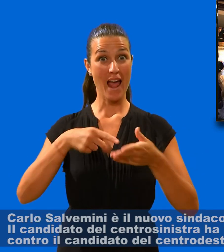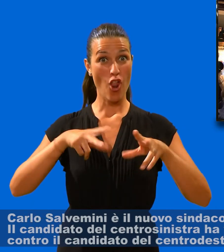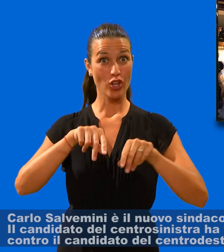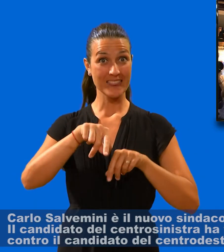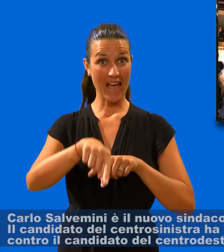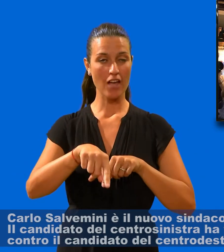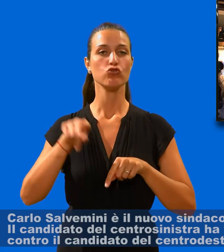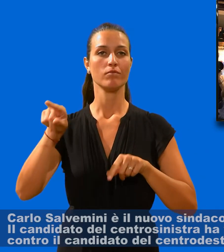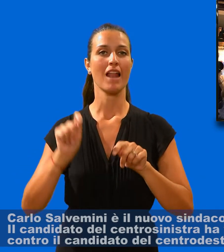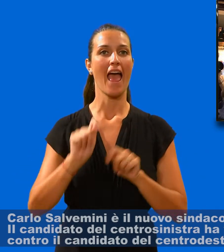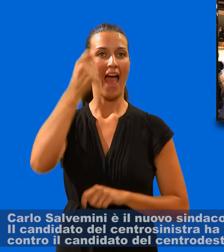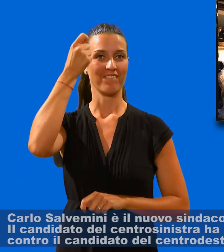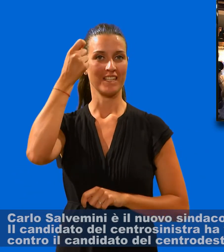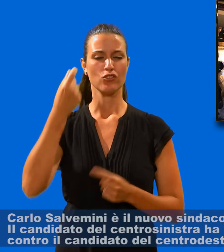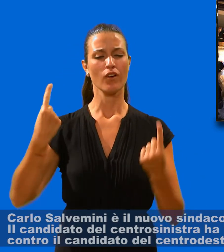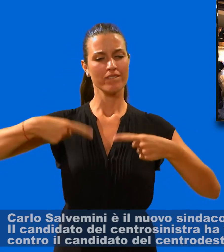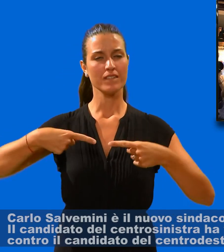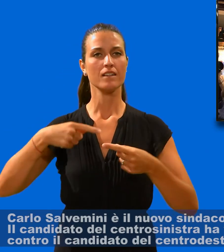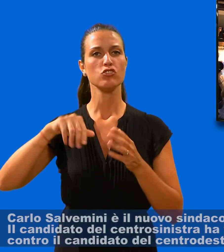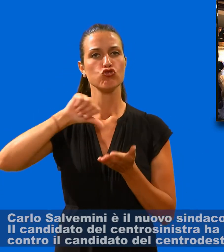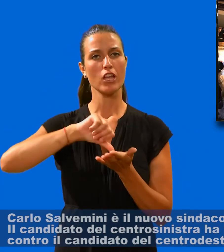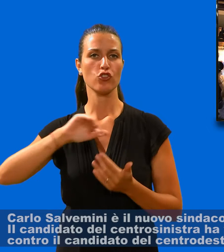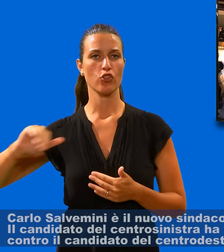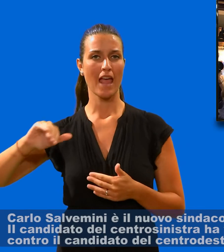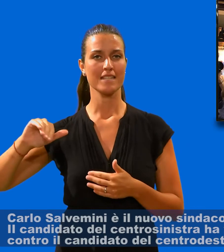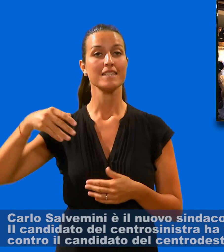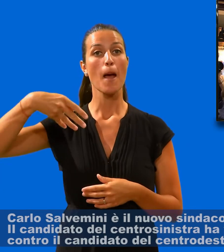il candidato del centrodestra mauro giliberti